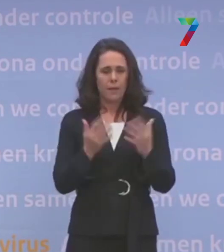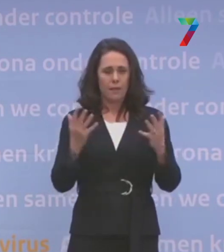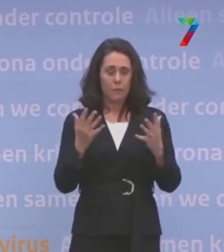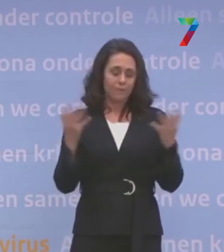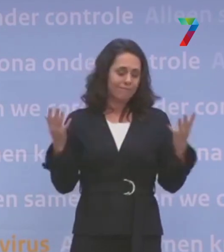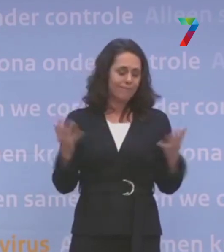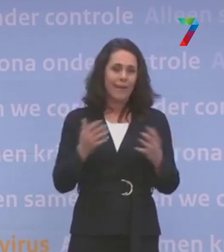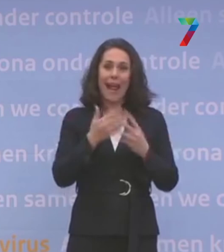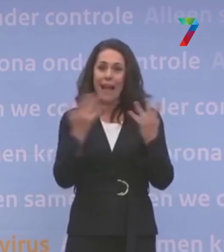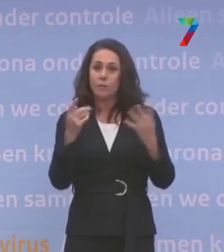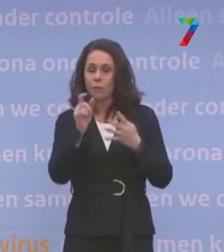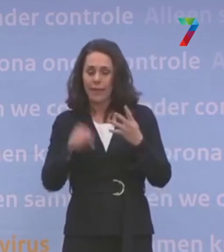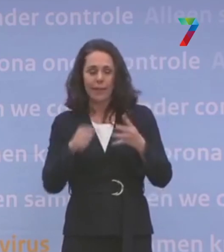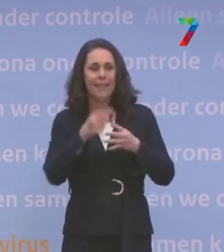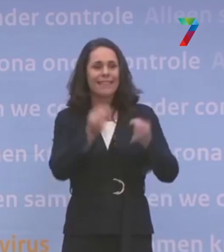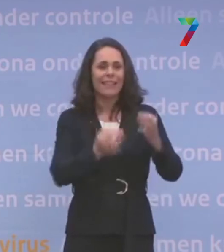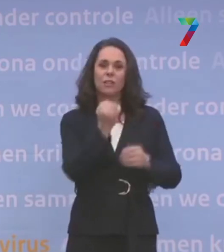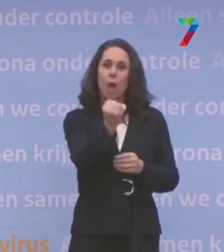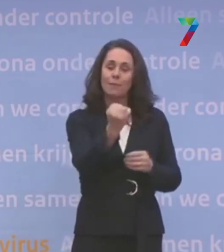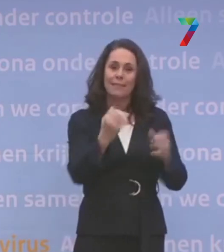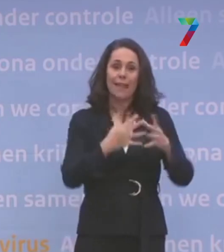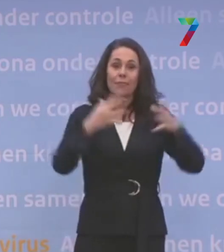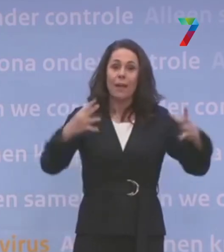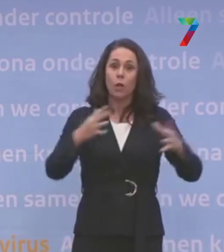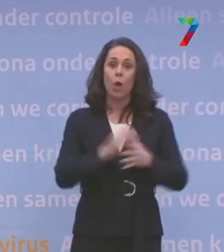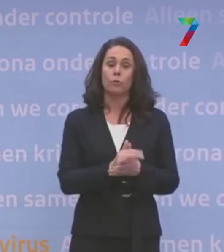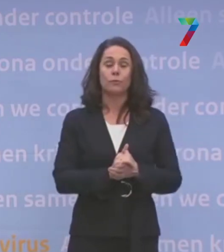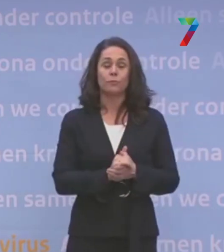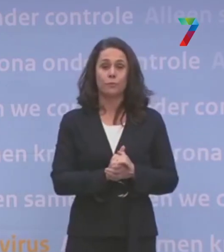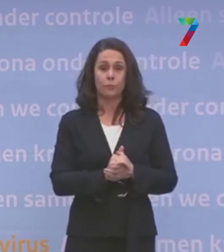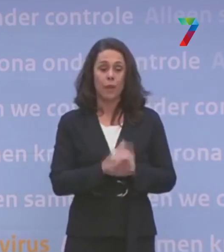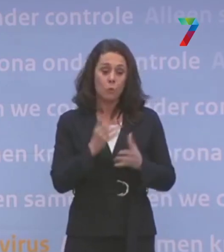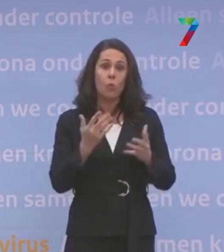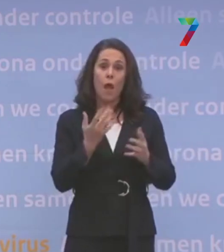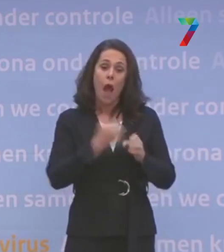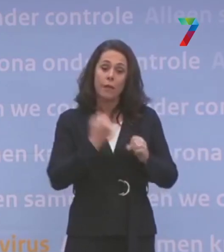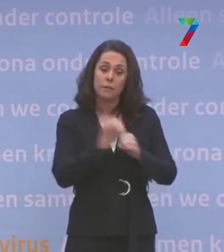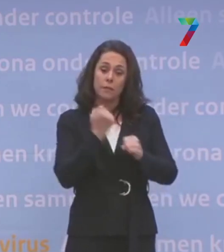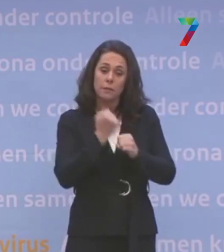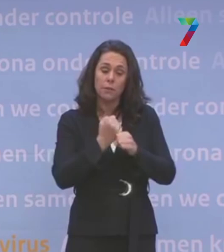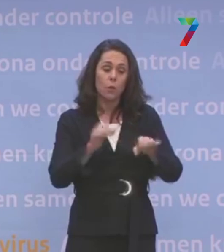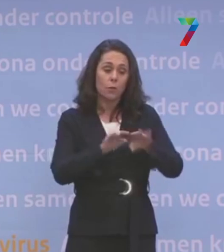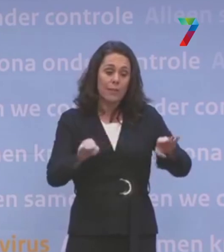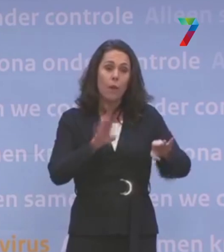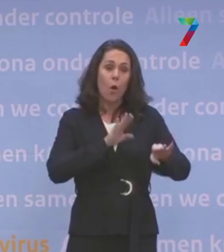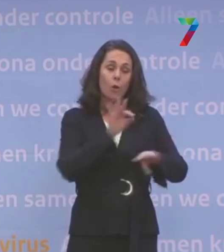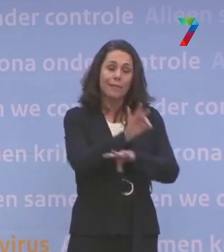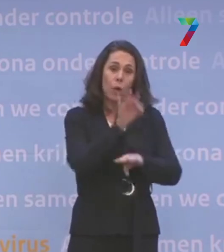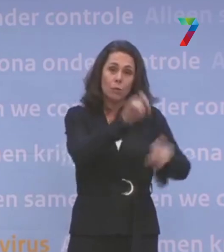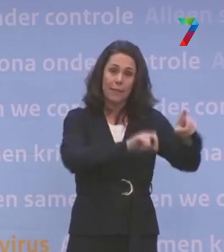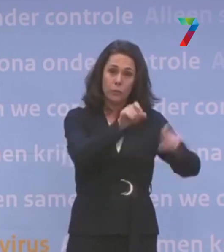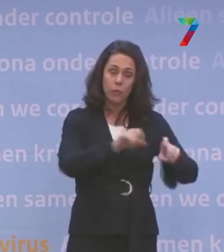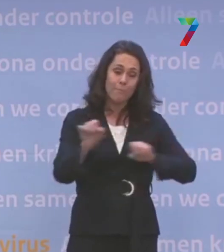wilt testcapaciteit verder vergroten. Dat is natuurlijk ontzettend belangrijk. Daar wordt heel hard aan gewerkt. En die is nu op een niveau dat we ook de leraren nu in